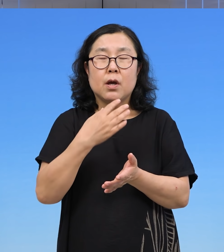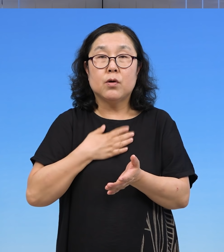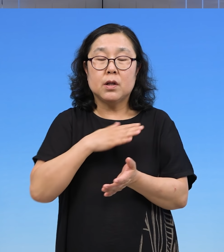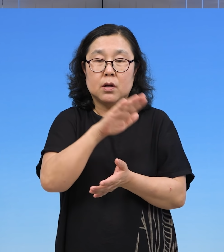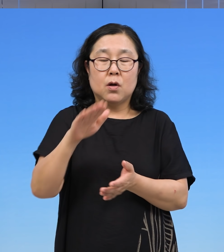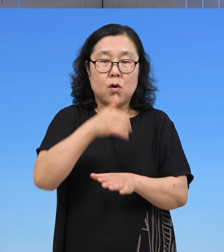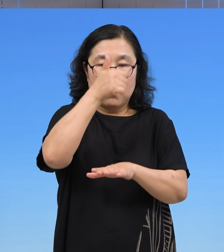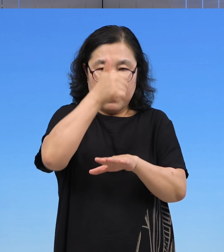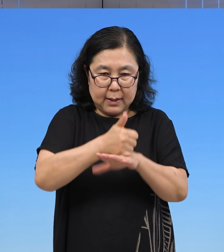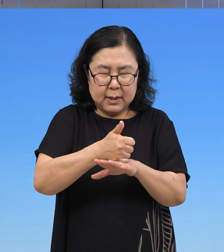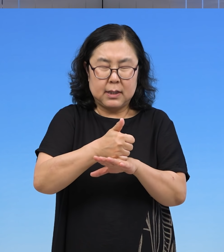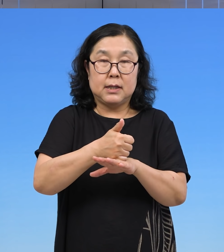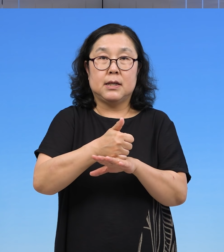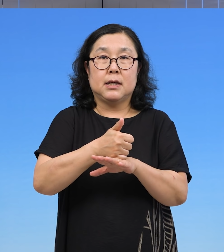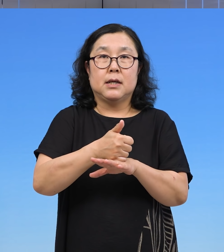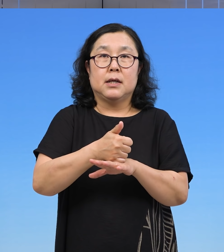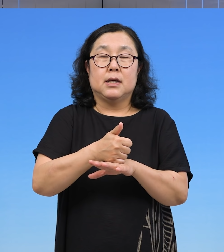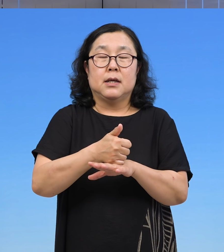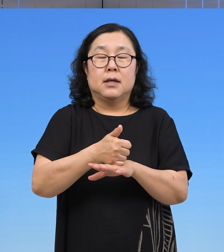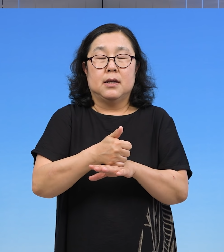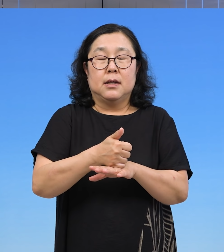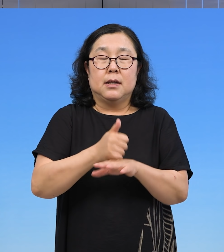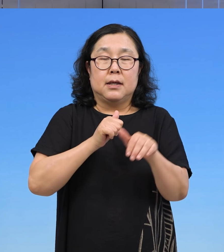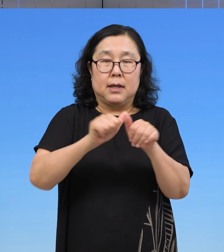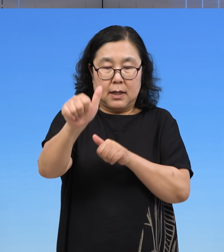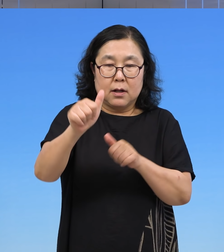확신이 있기 때문에 절망은 없는 거 아닙니까?